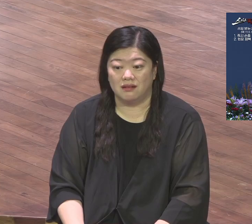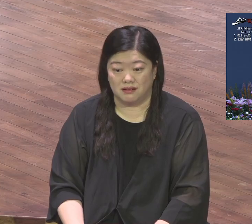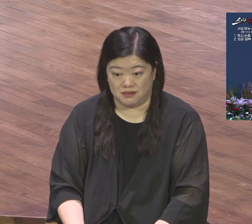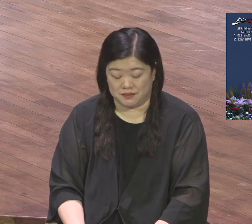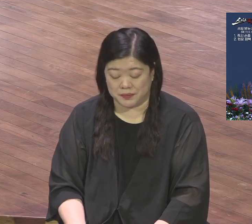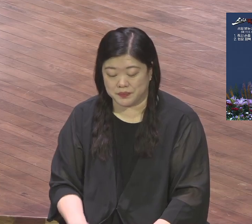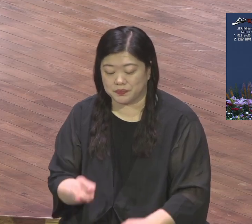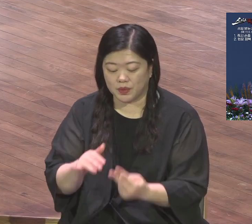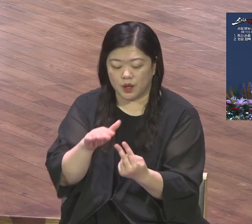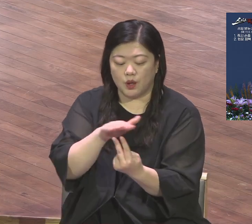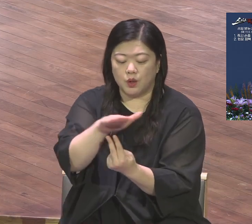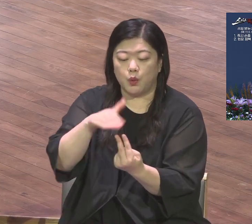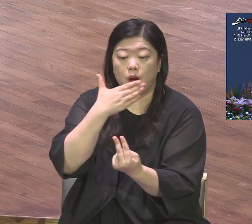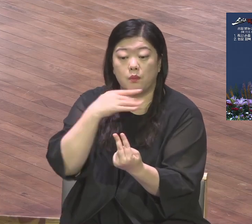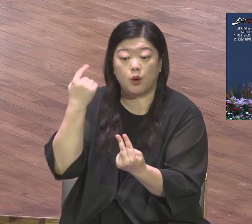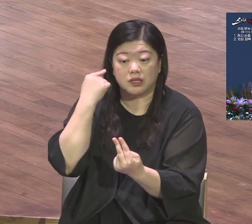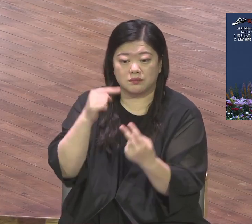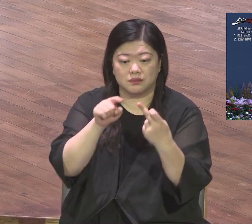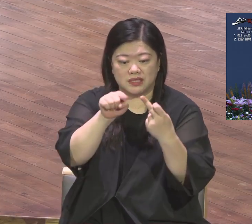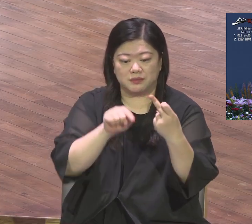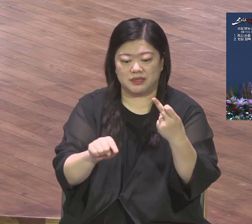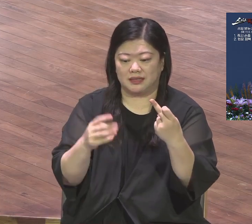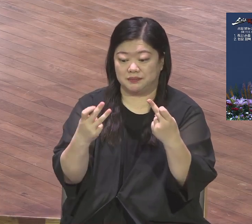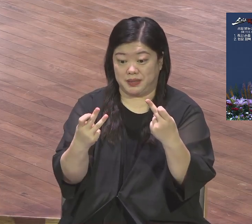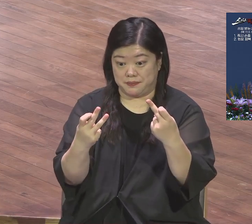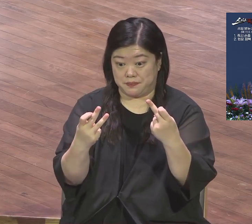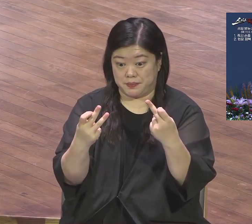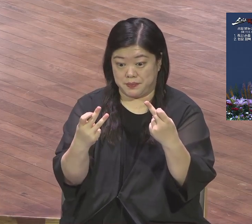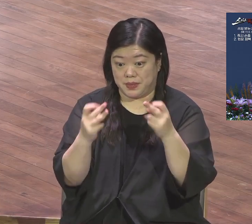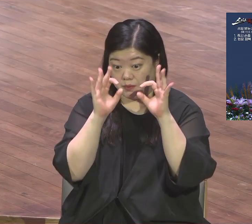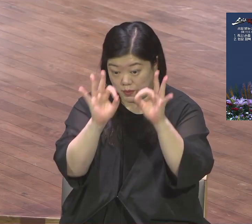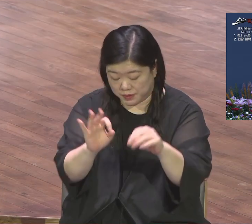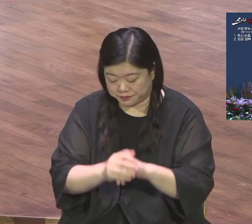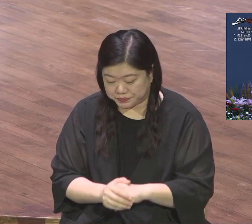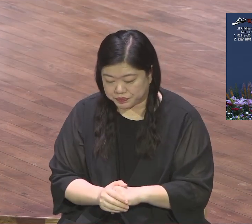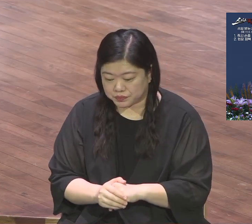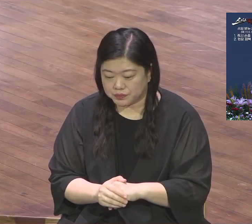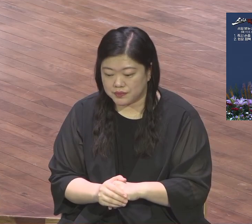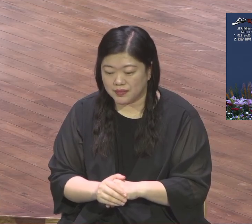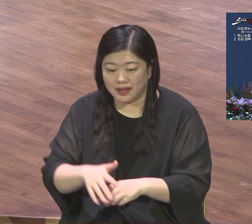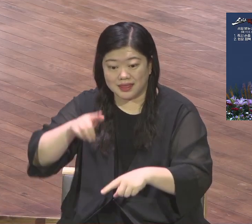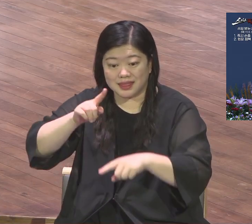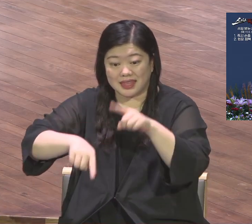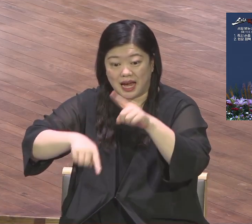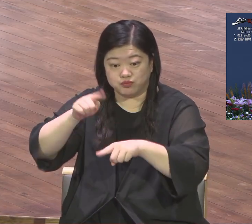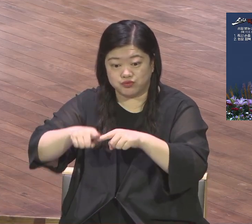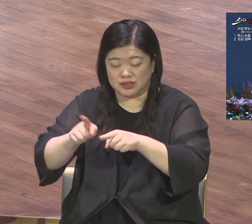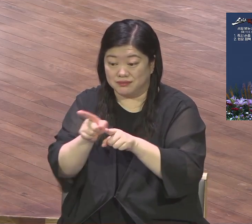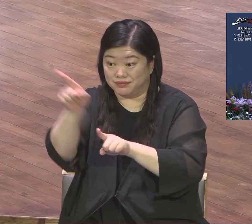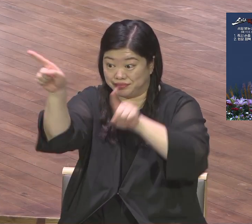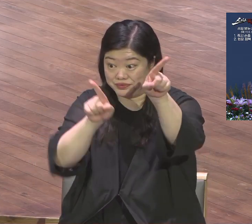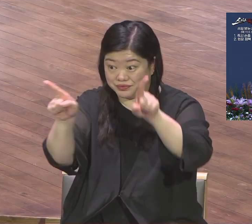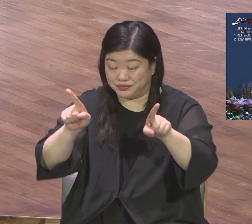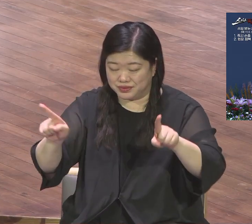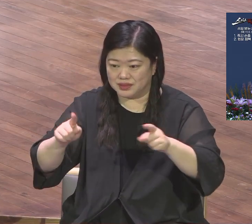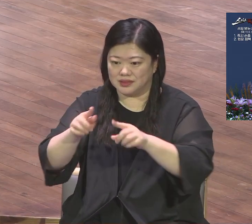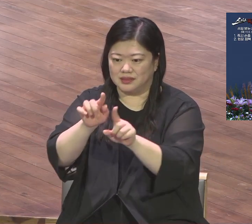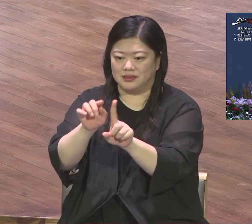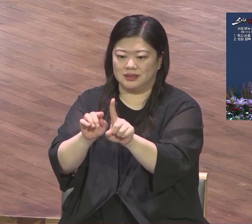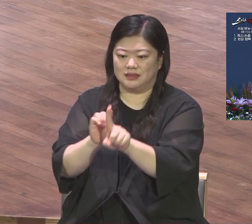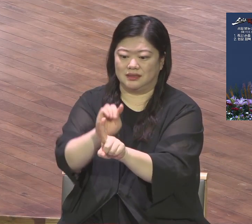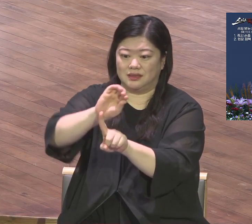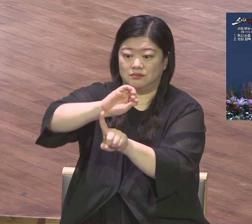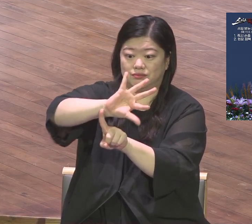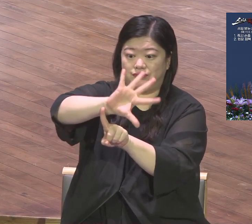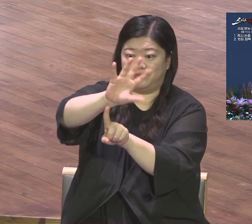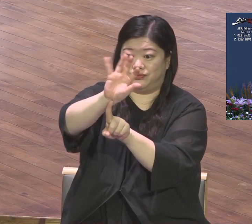요한복음 12장 13절에 보면 당시 예수님을 환영했던 무리들 이 종려나무 가지를 가지고 그것을 막 흔들면서 호산나